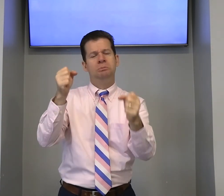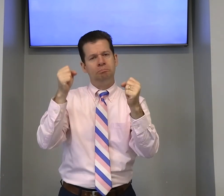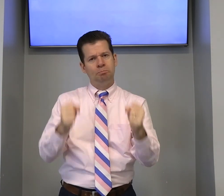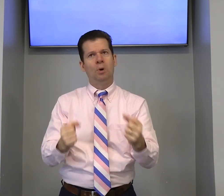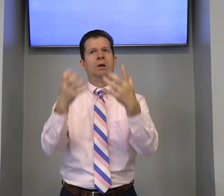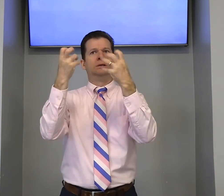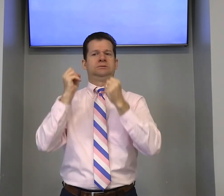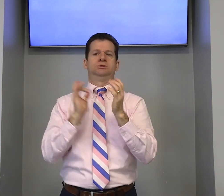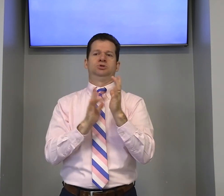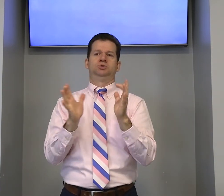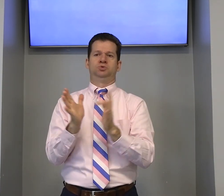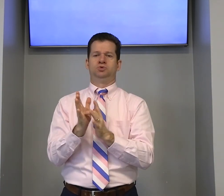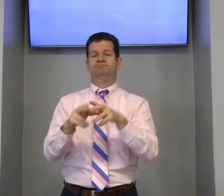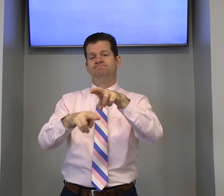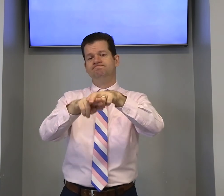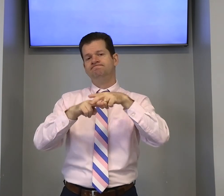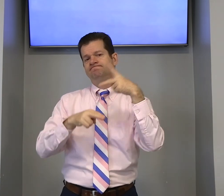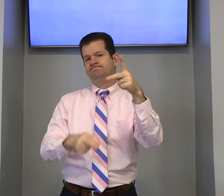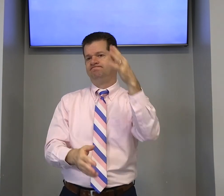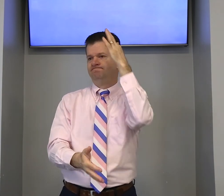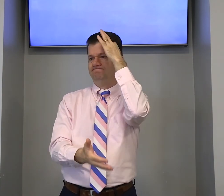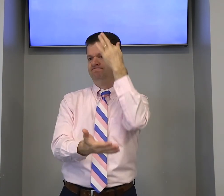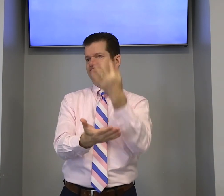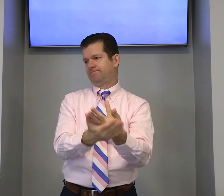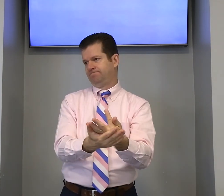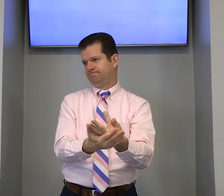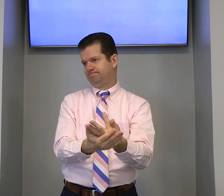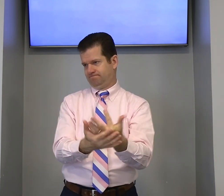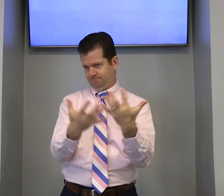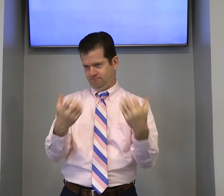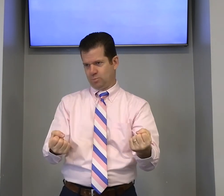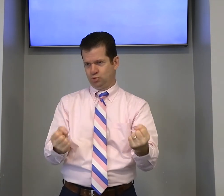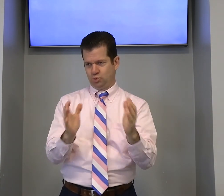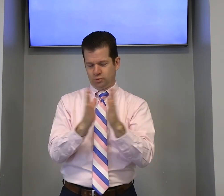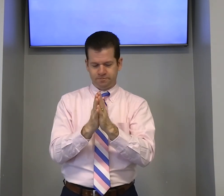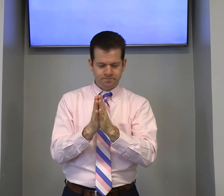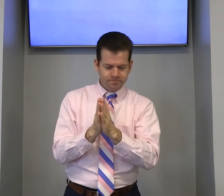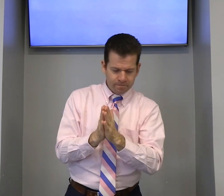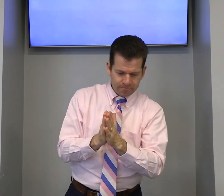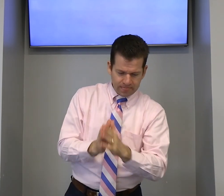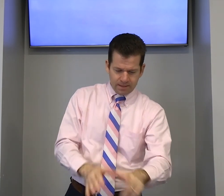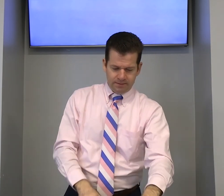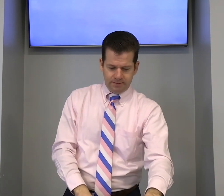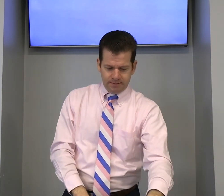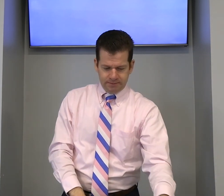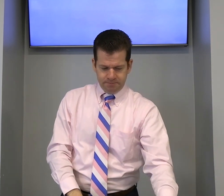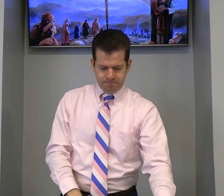É simples, qualquer um pode aceitar Jesus, mas precisa ter fé. Vamos orar.